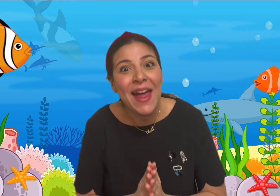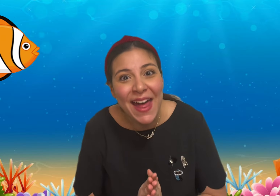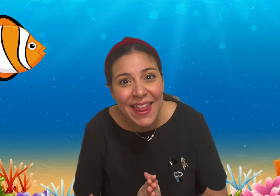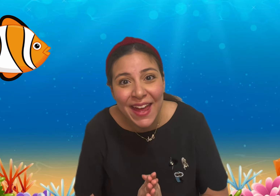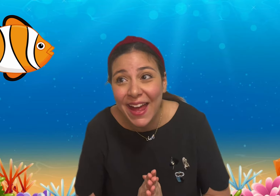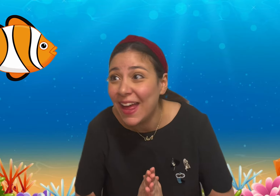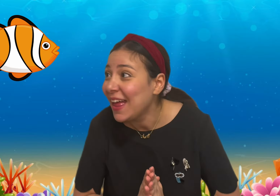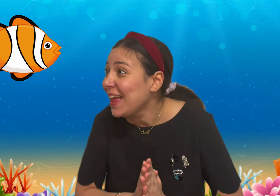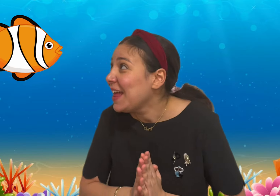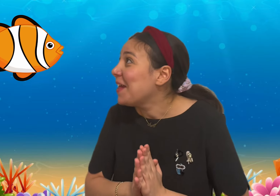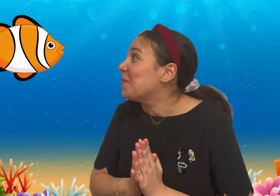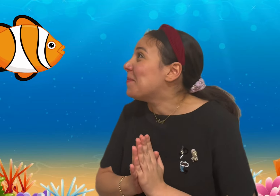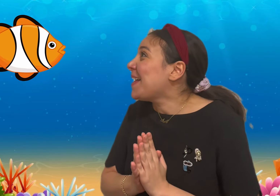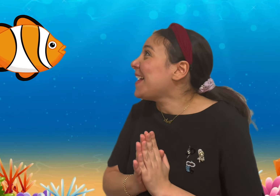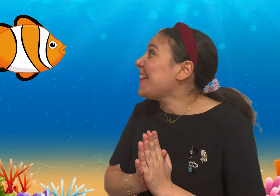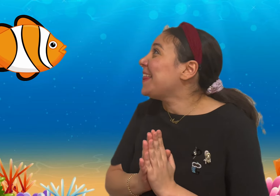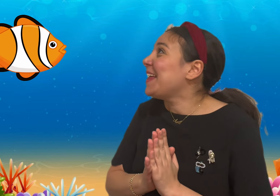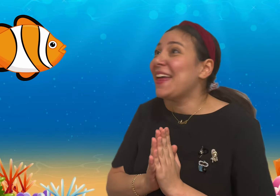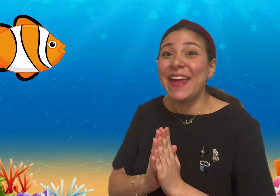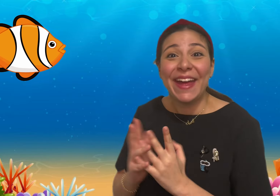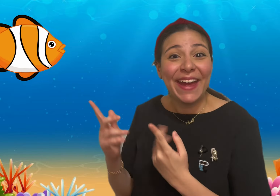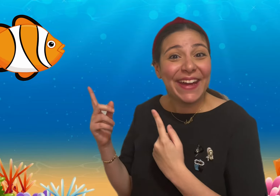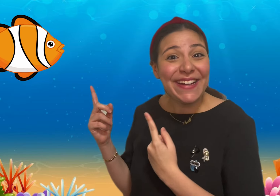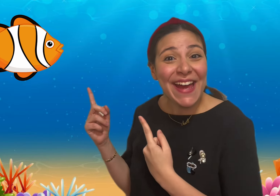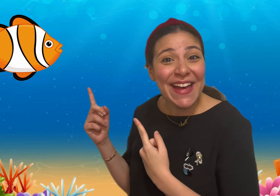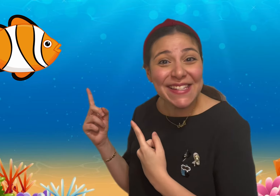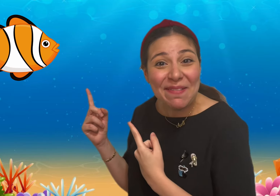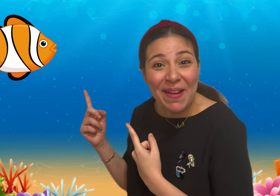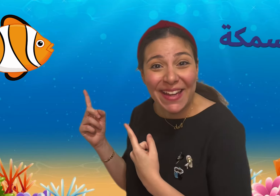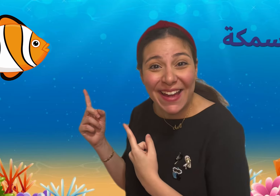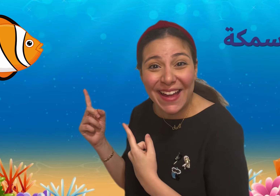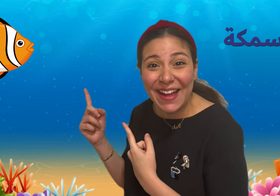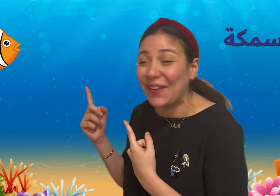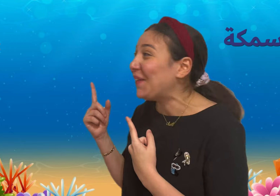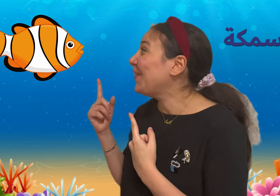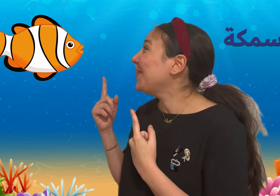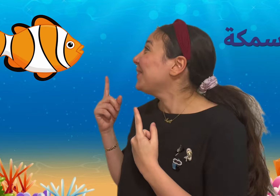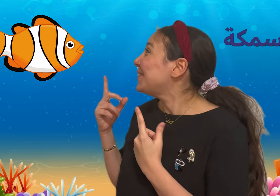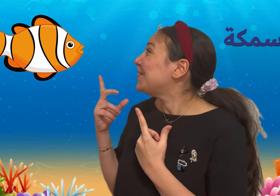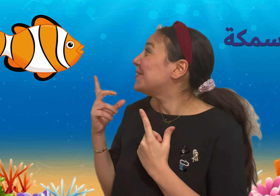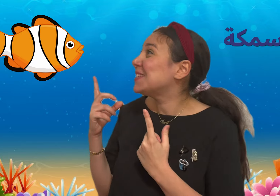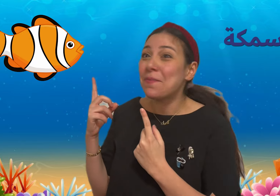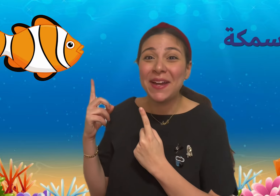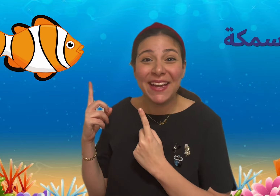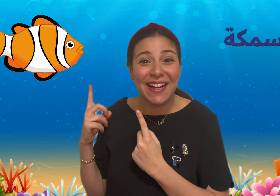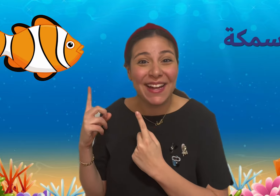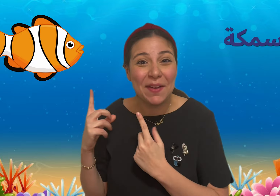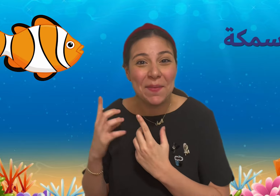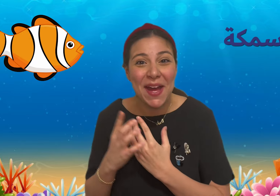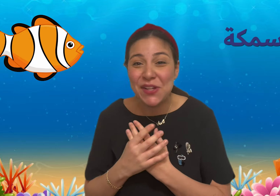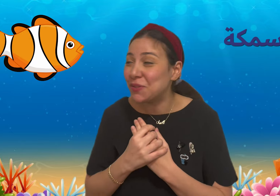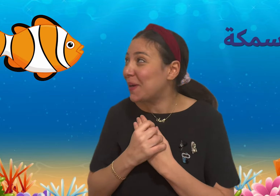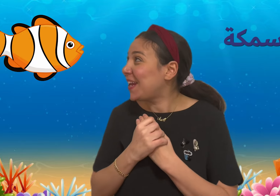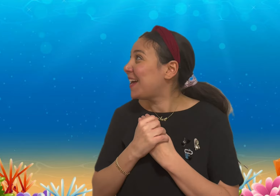هذا؟ ما هذا؟ إنها سمكة انظروا سمكة ما أجملها